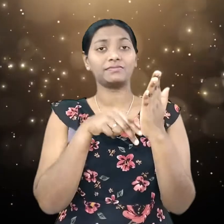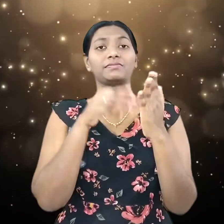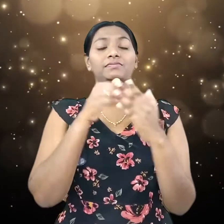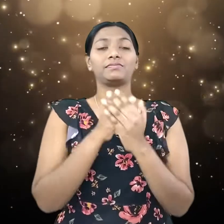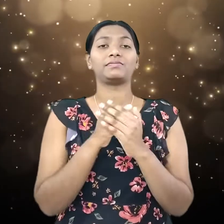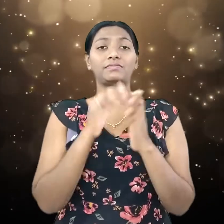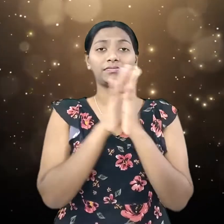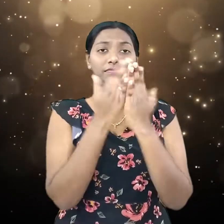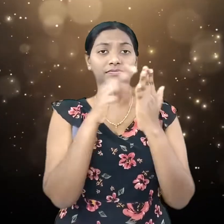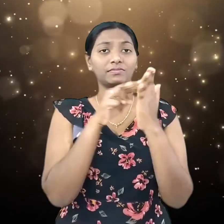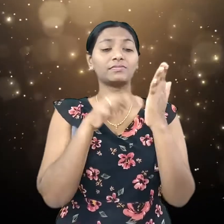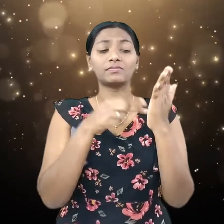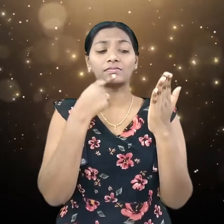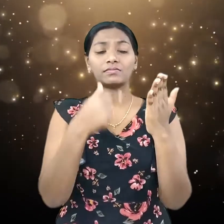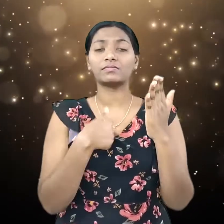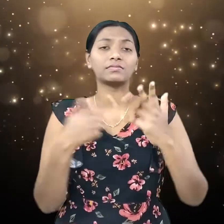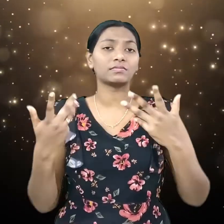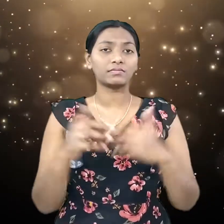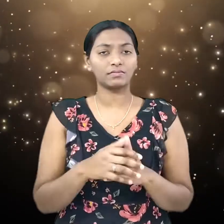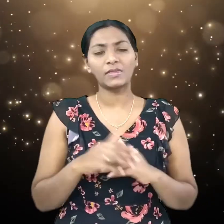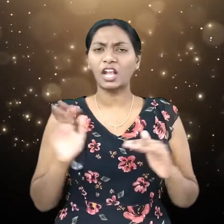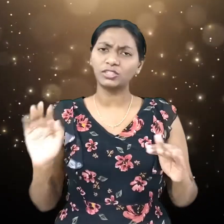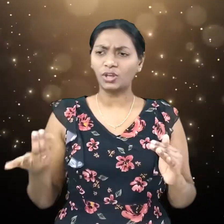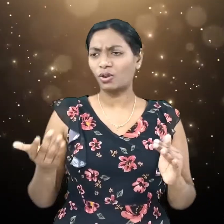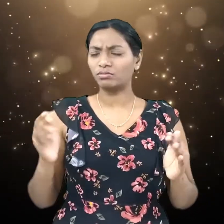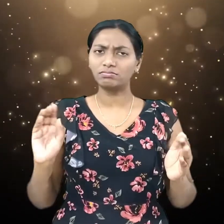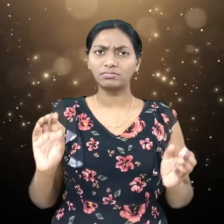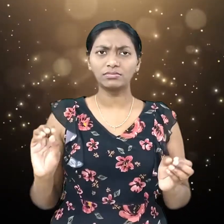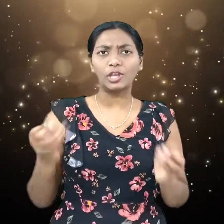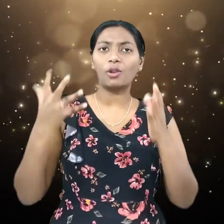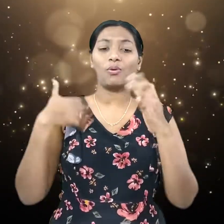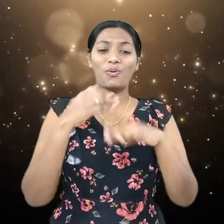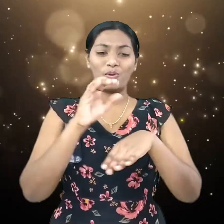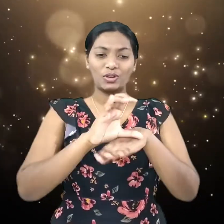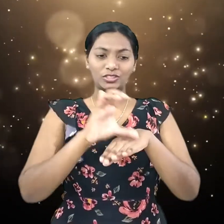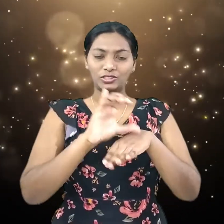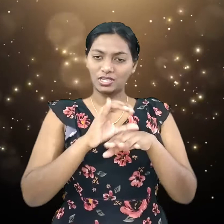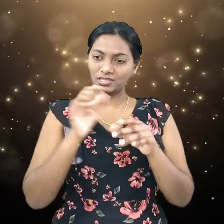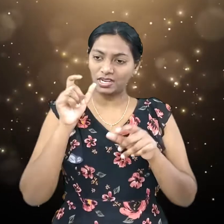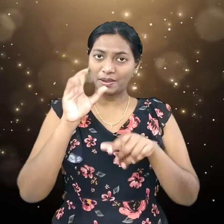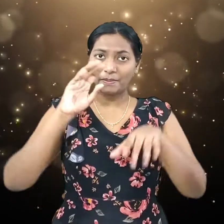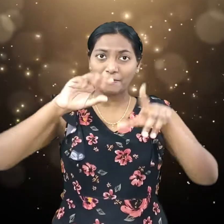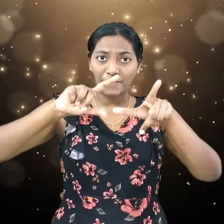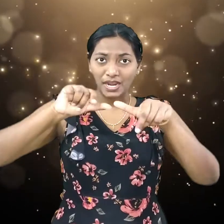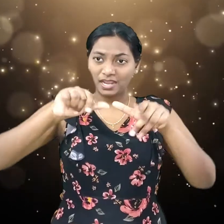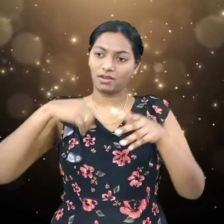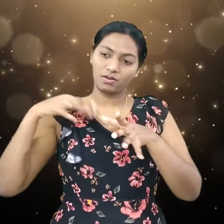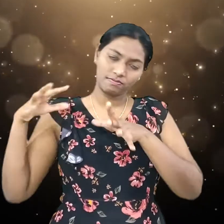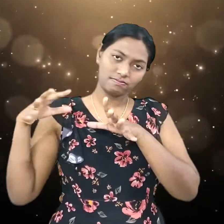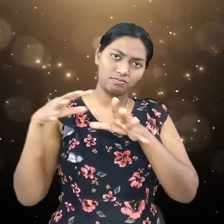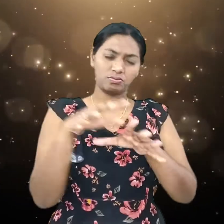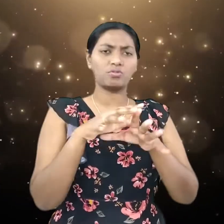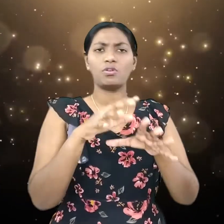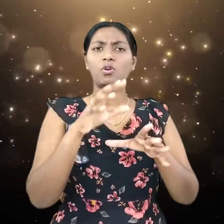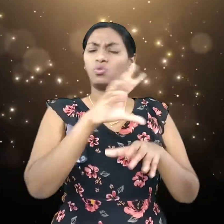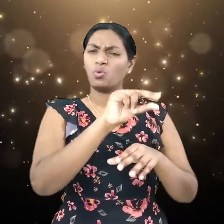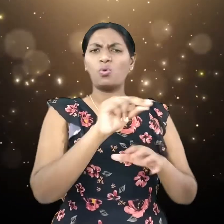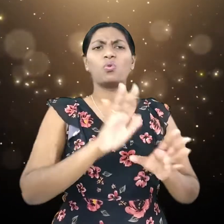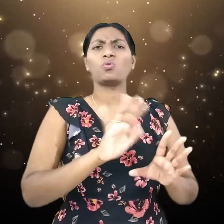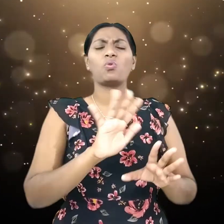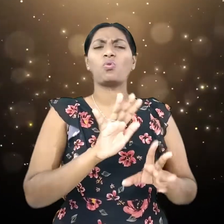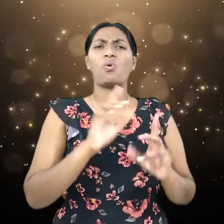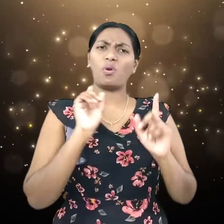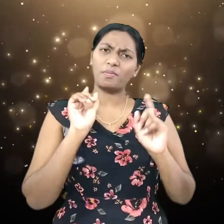10वां अध्याय 25वां वचन, TLB अनुवाद कहता है, चलो हम अपनी चर्च की सभाओं में इकट्ठा होने को नकारे